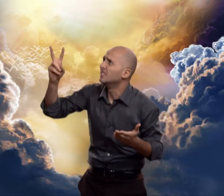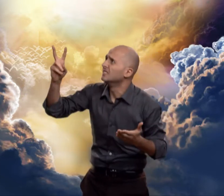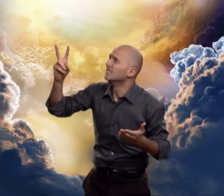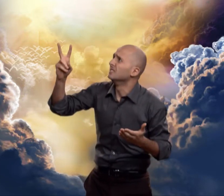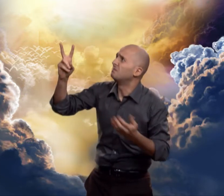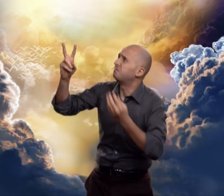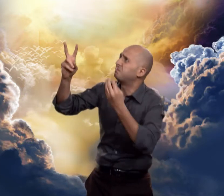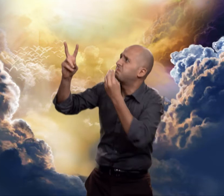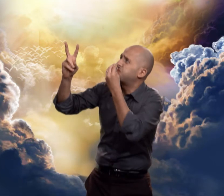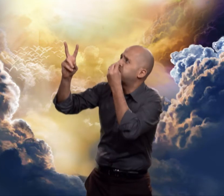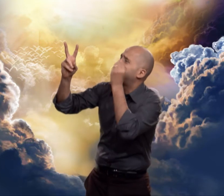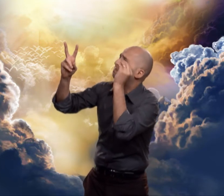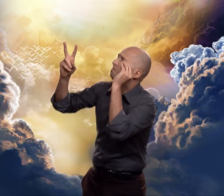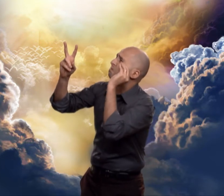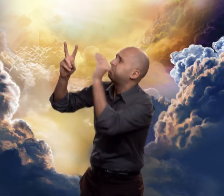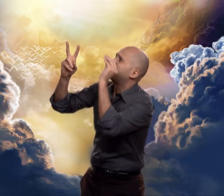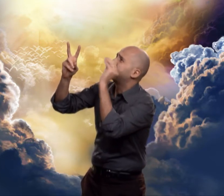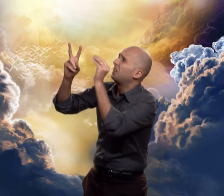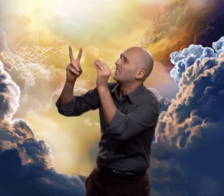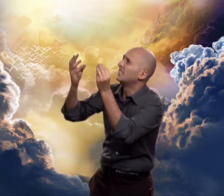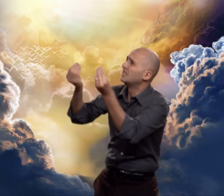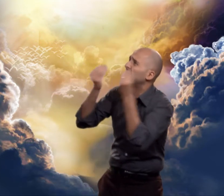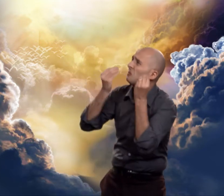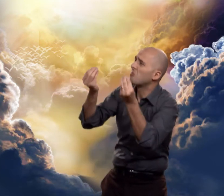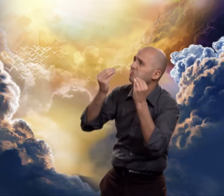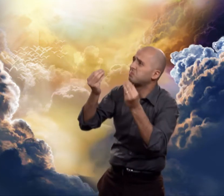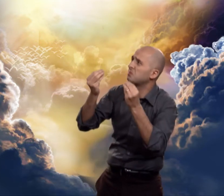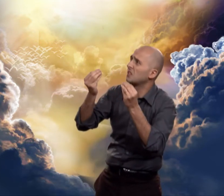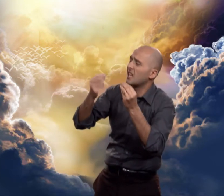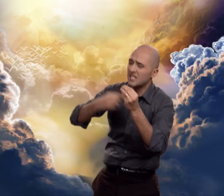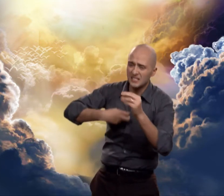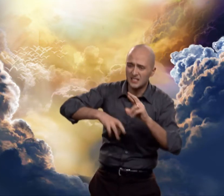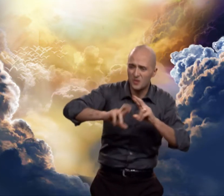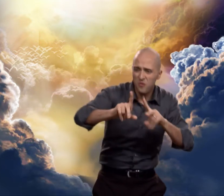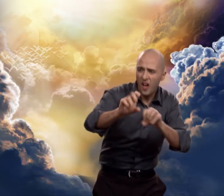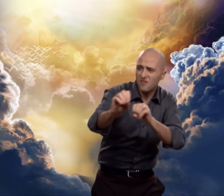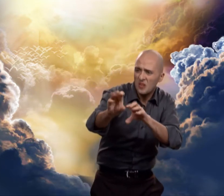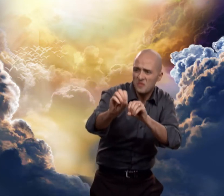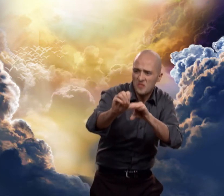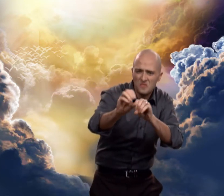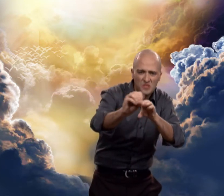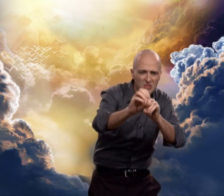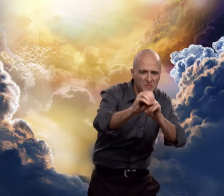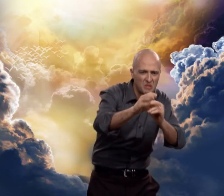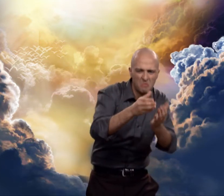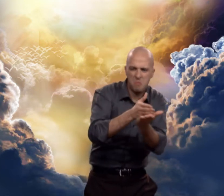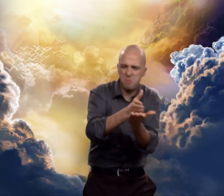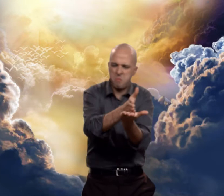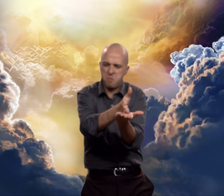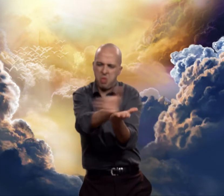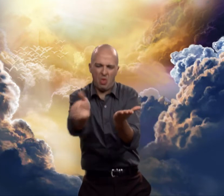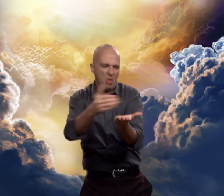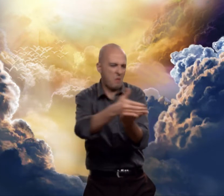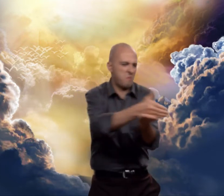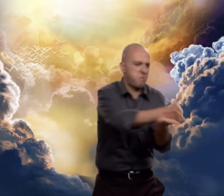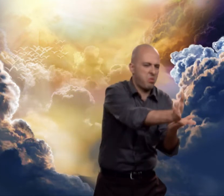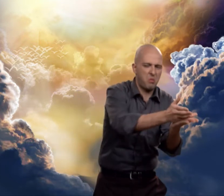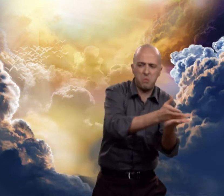a se perderem, embora pretendessem guiá-las às portas do paraíso. Quão grande é a responsabilidade daqueles que ocupam o